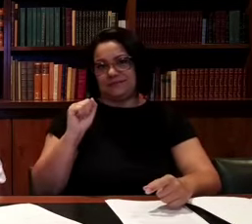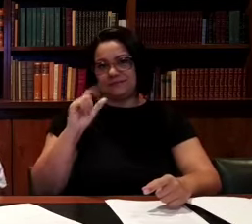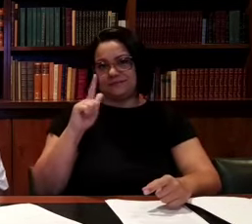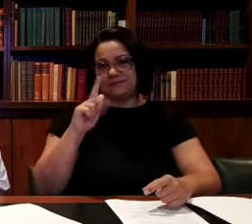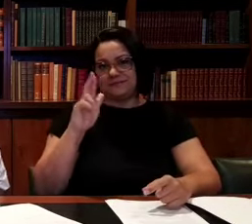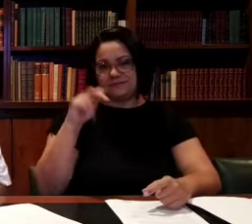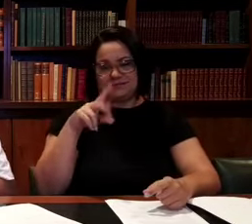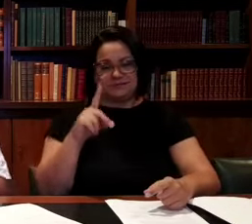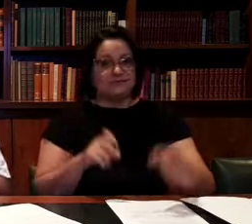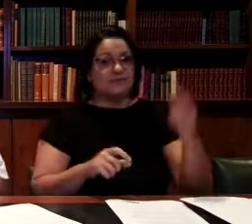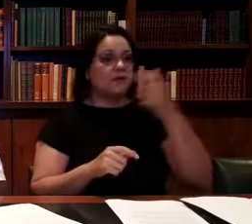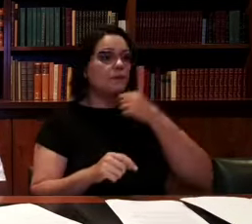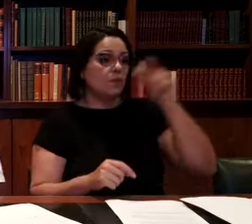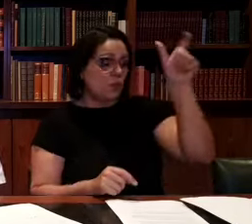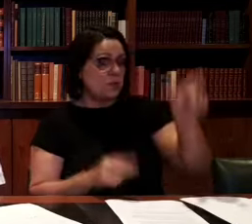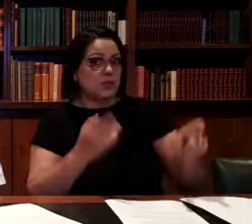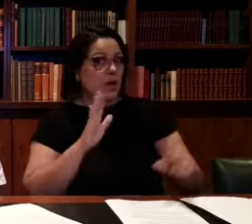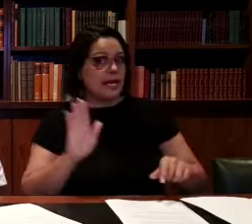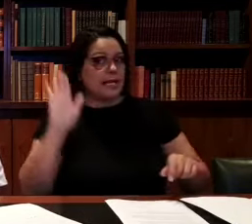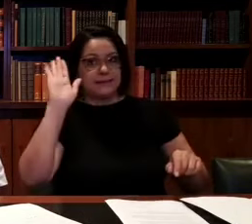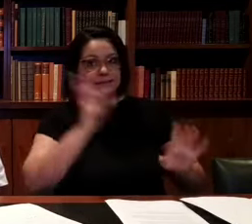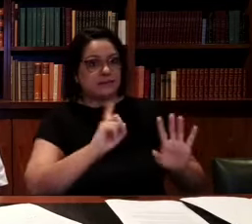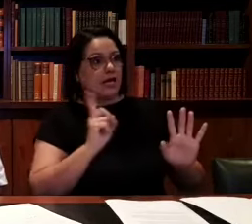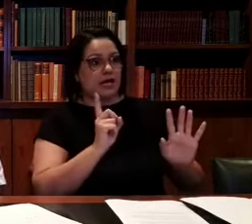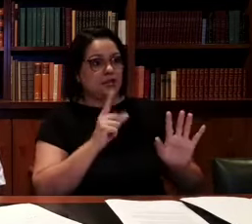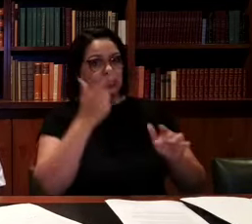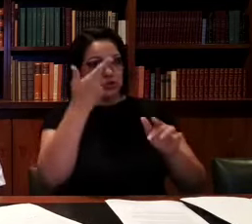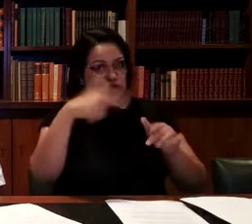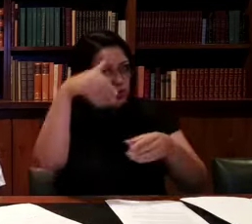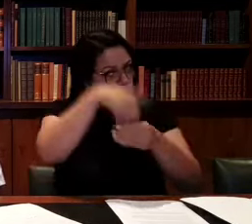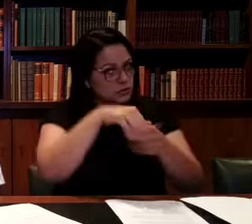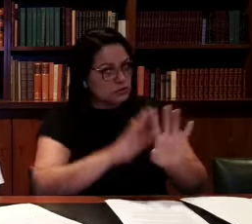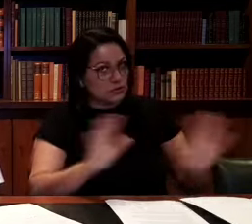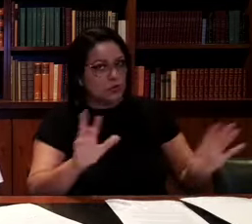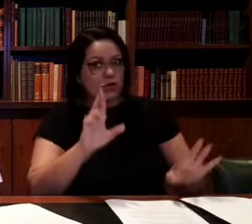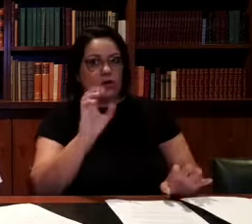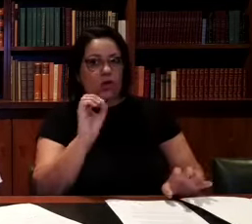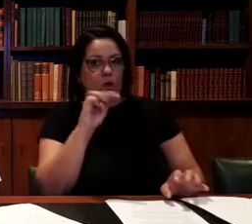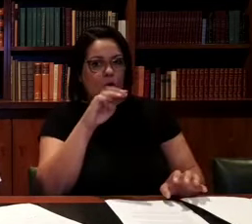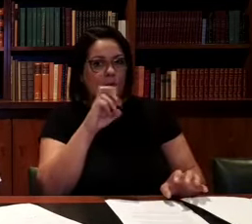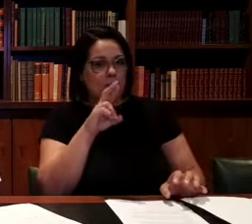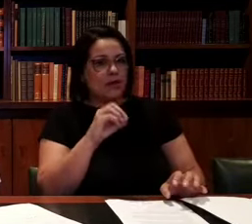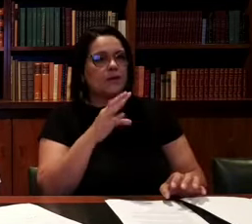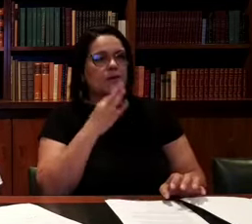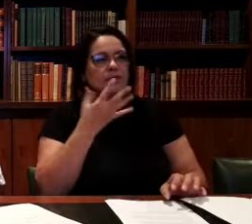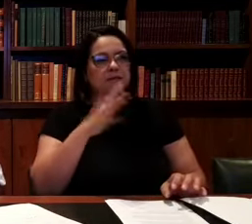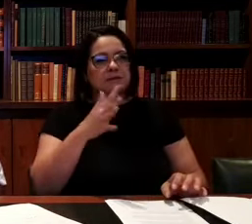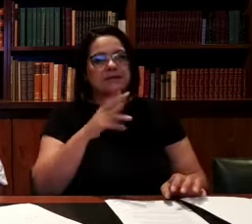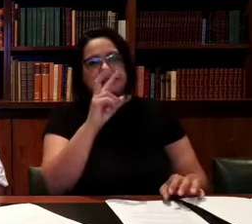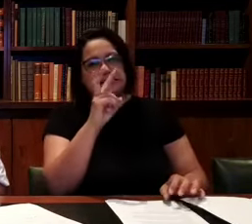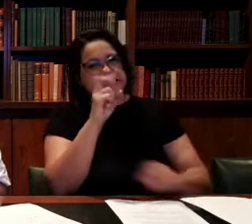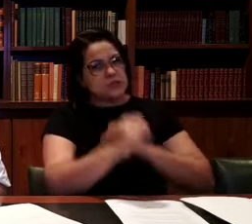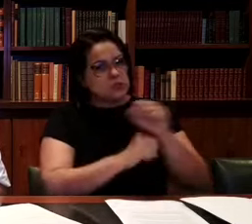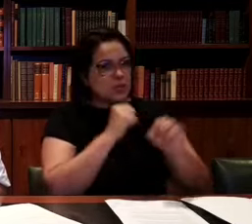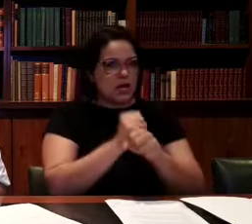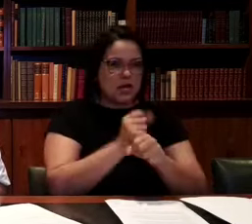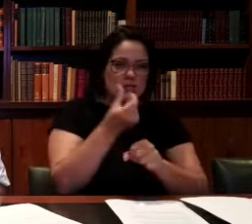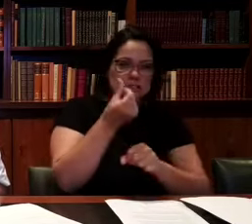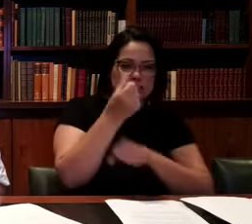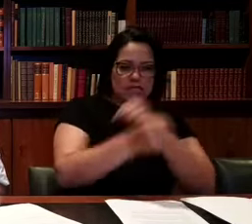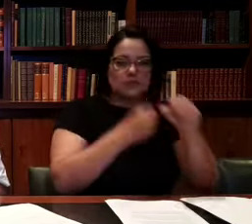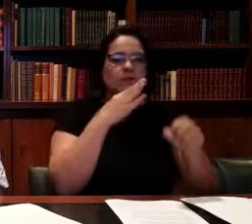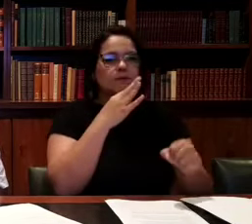problema falar o nome dele aqui nos recebeu muito bem é deu abraço Romero eu só fiz 15 anos 6 anos mais ou menos